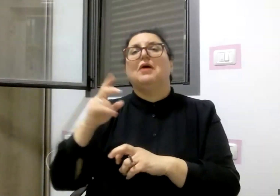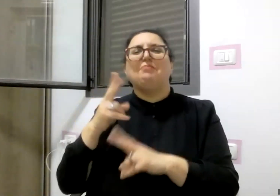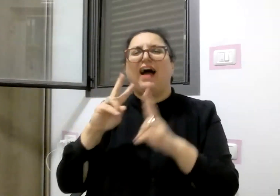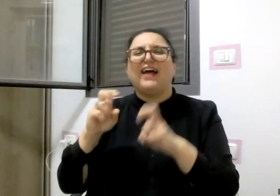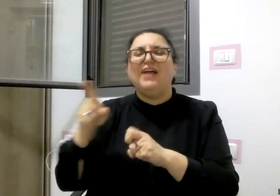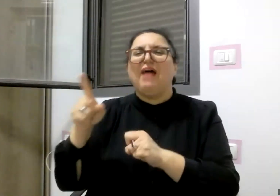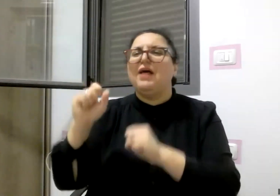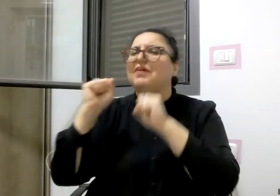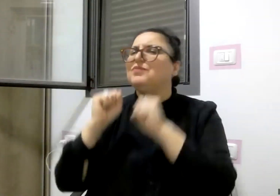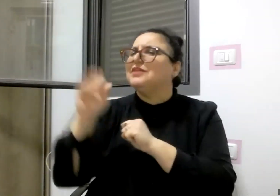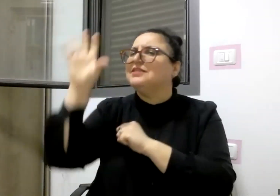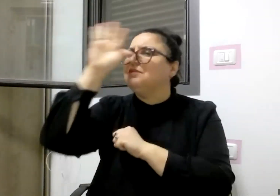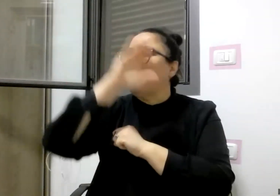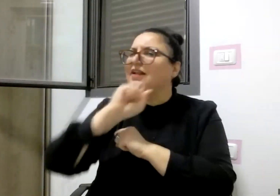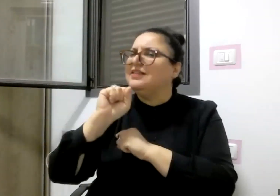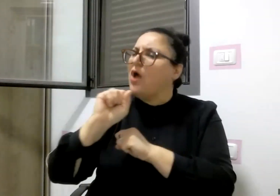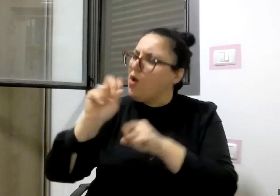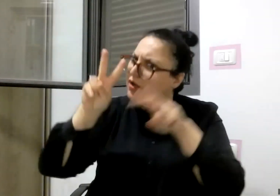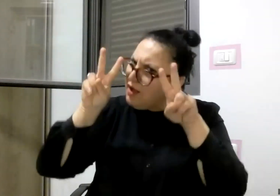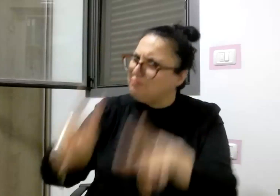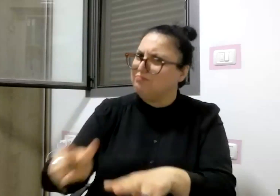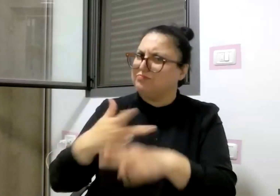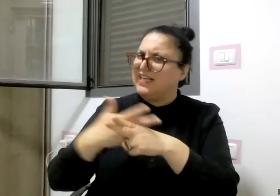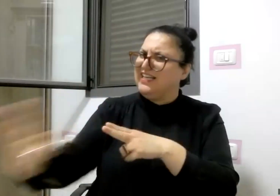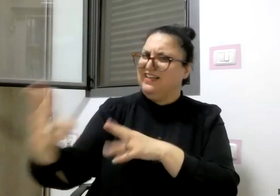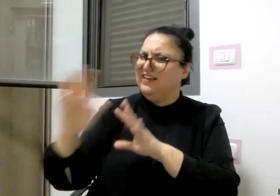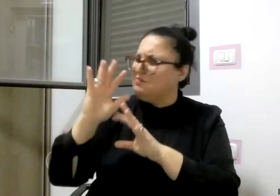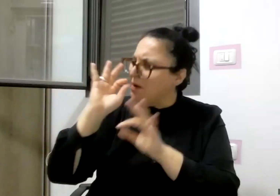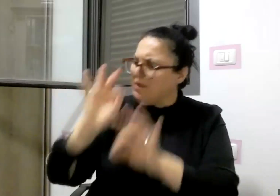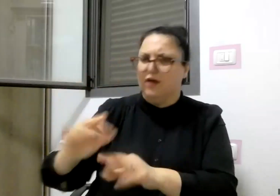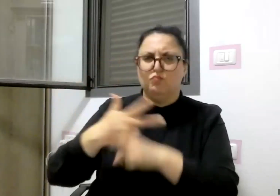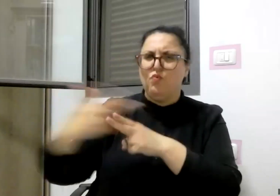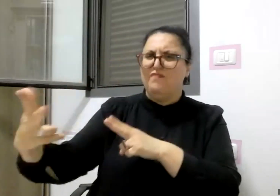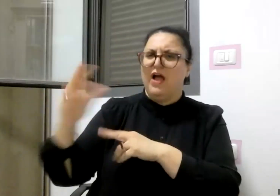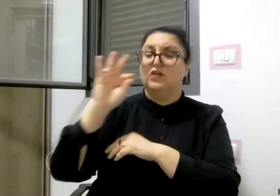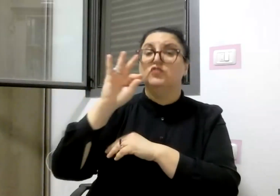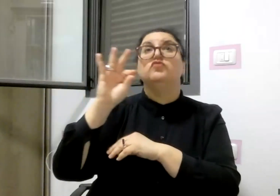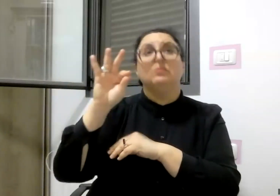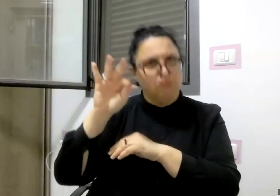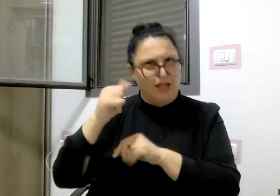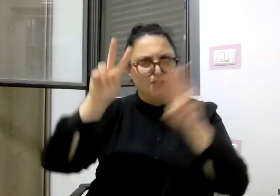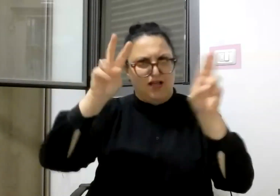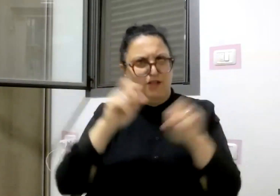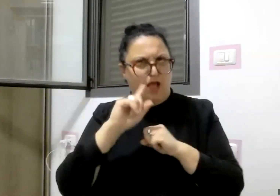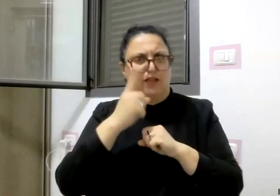מחקרים כאלה כי הם מבוססים על אידיאולוגיה שהיא מובהקת